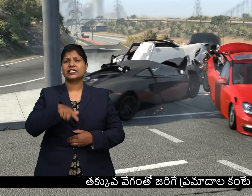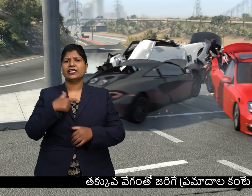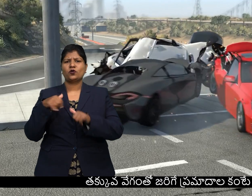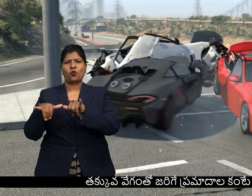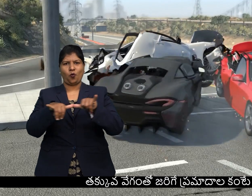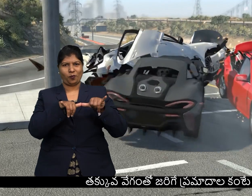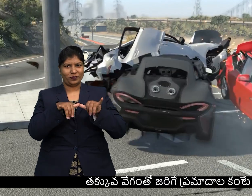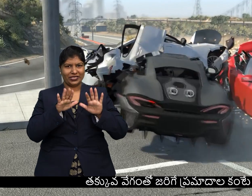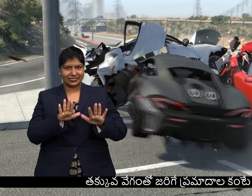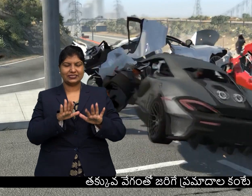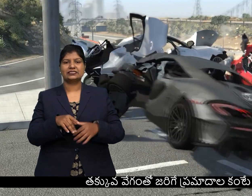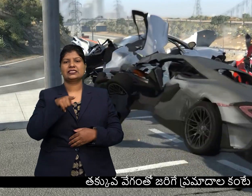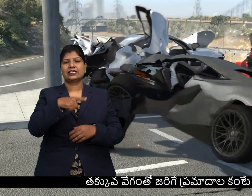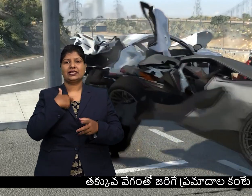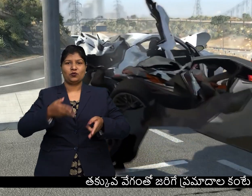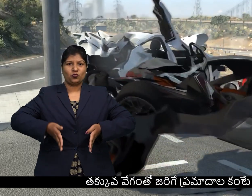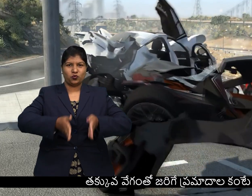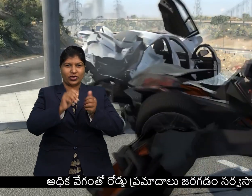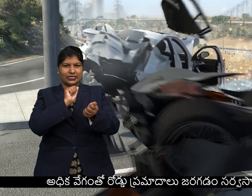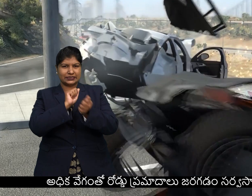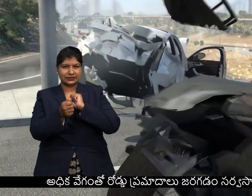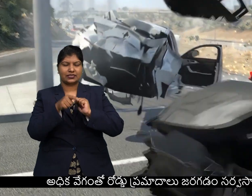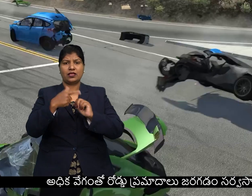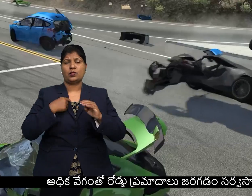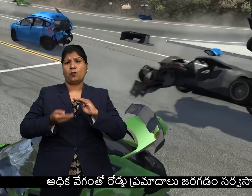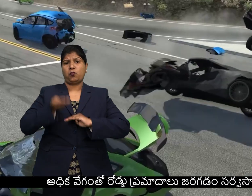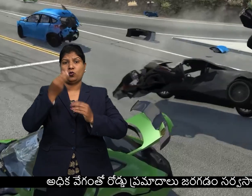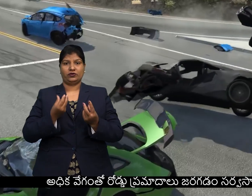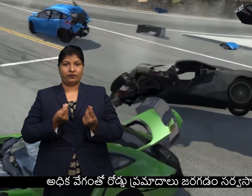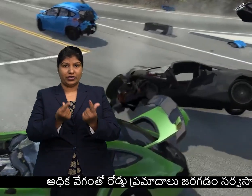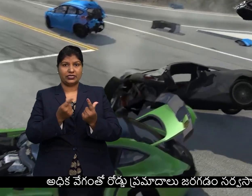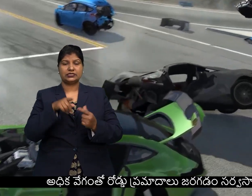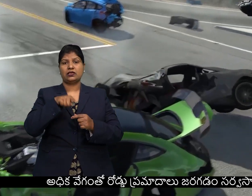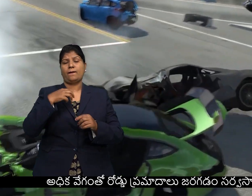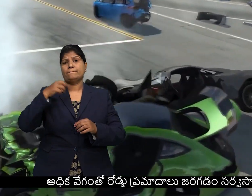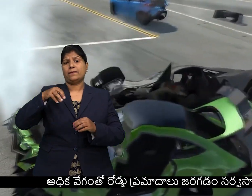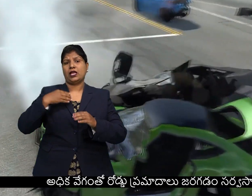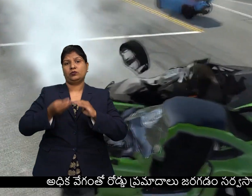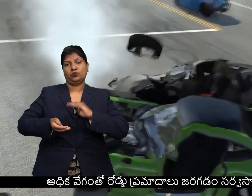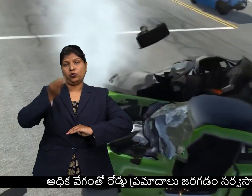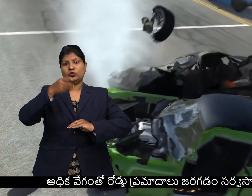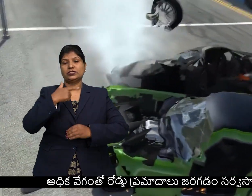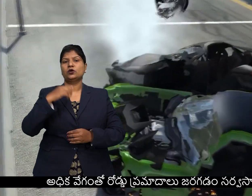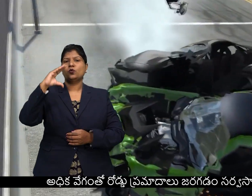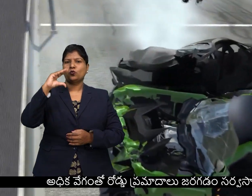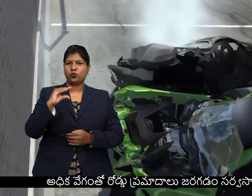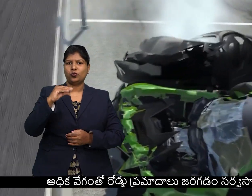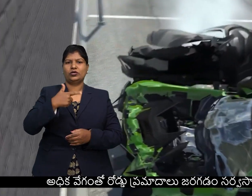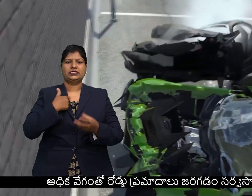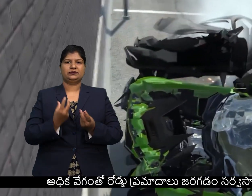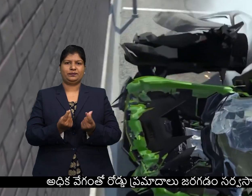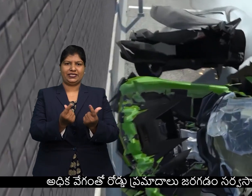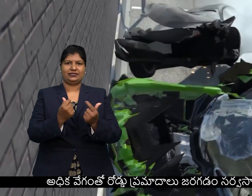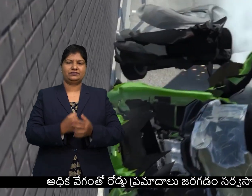తక్కువ వేగంతో జరిగే ప్రమాదాల కంటే అధిక వేగంతో రోడ్డు ప్రమాదాలు జరగడం సర్వసాధారణం.